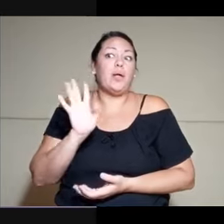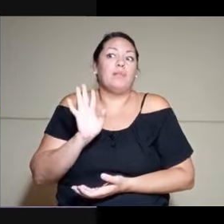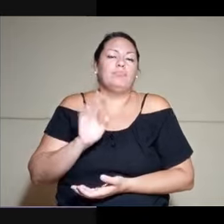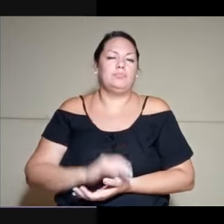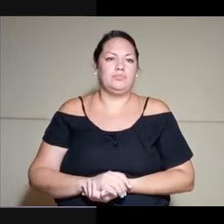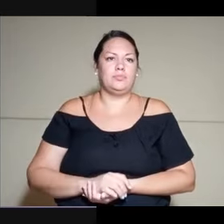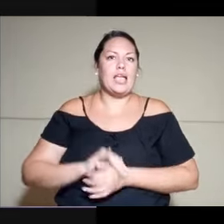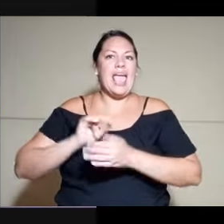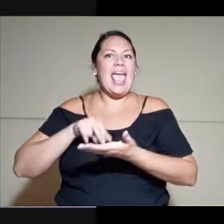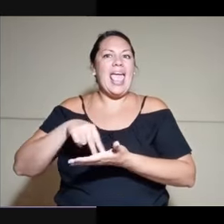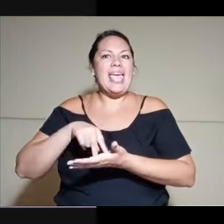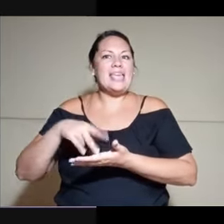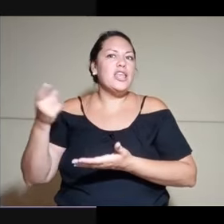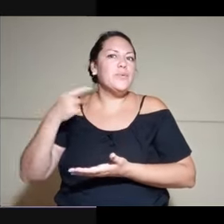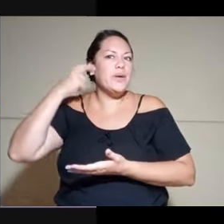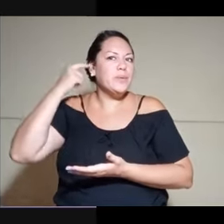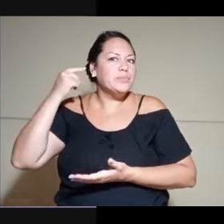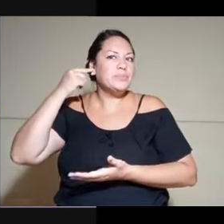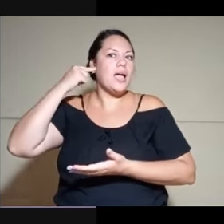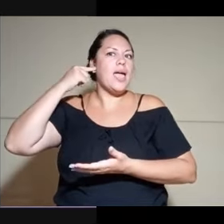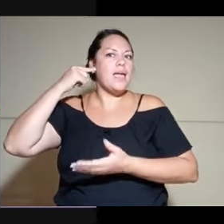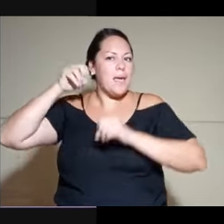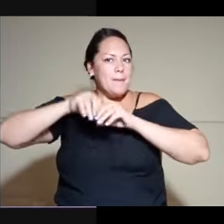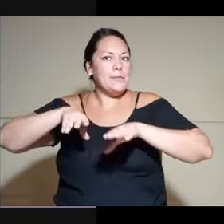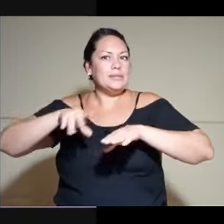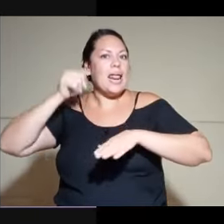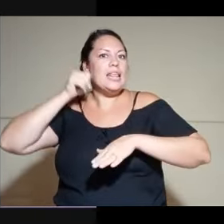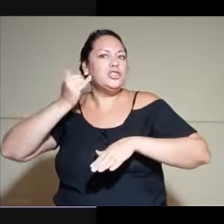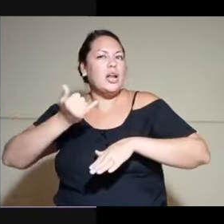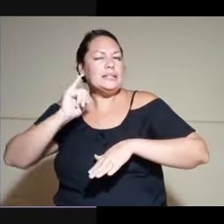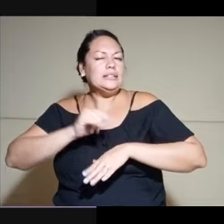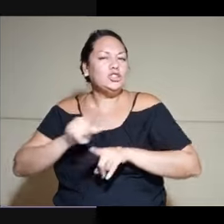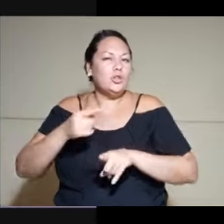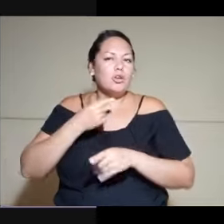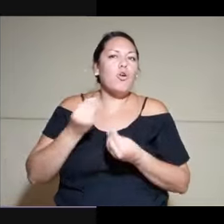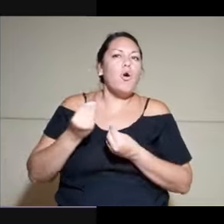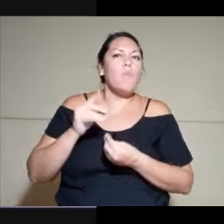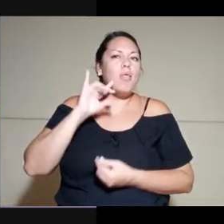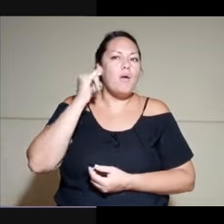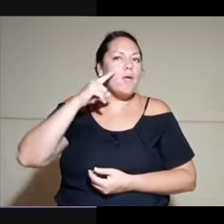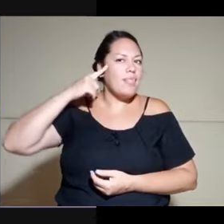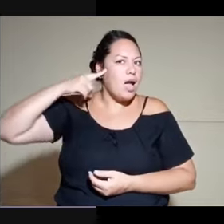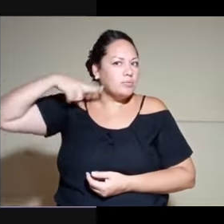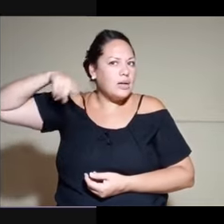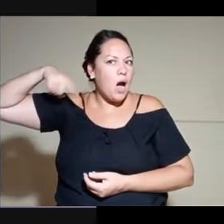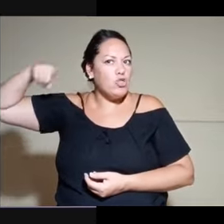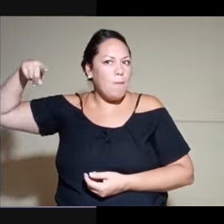otorrino para ver si no tiene alguna lesión en el inicio de la vía del equilibrio que está en el